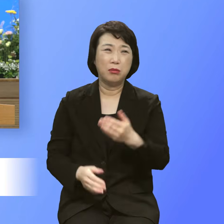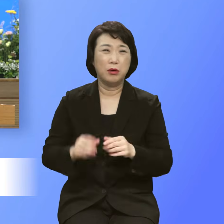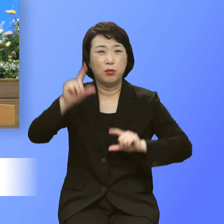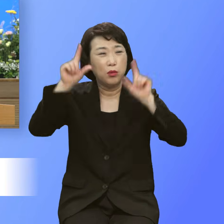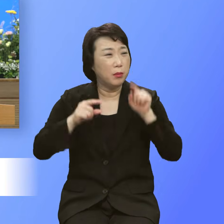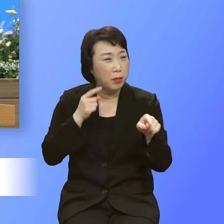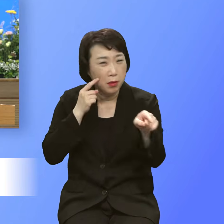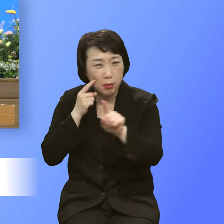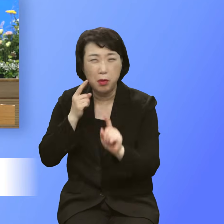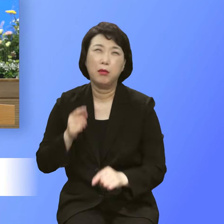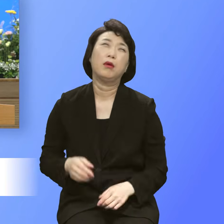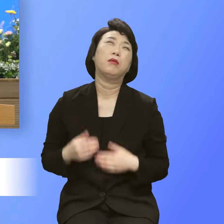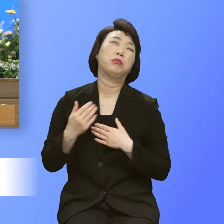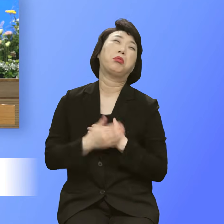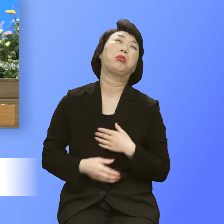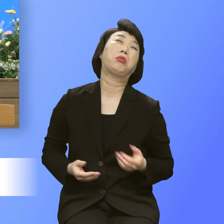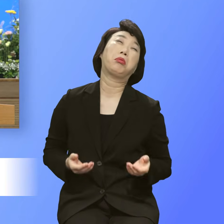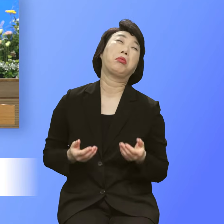바침내